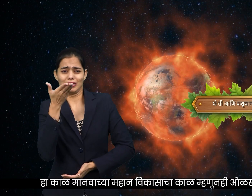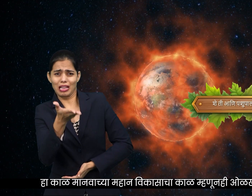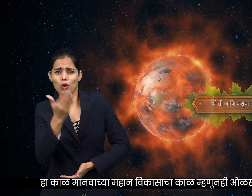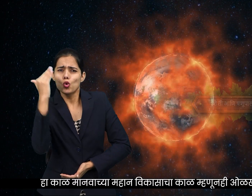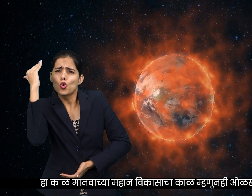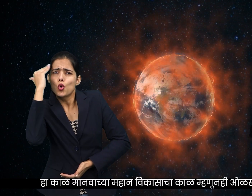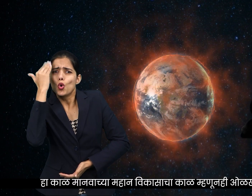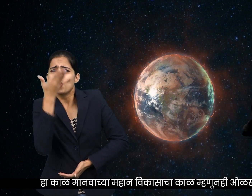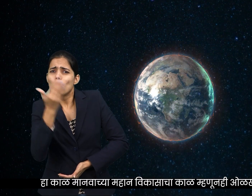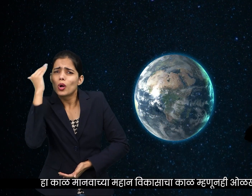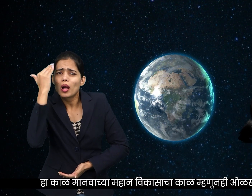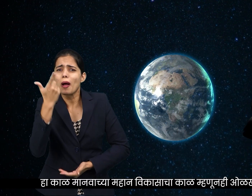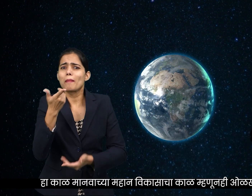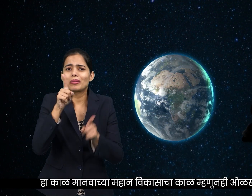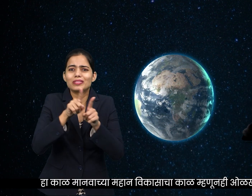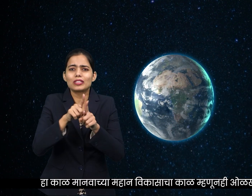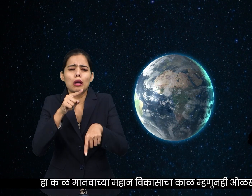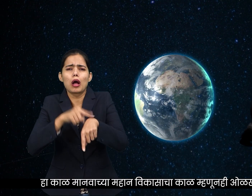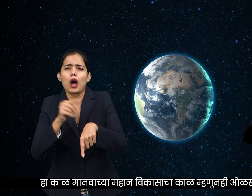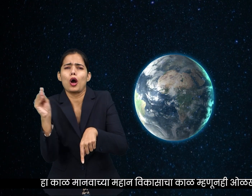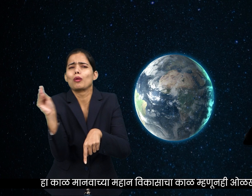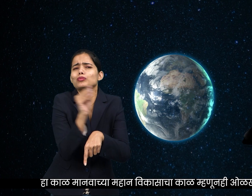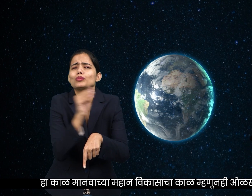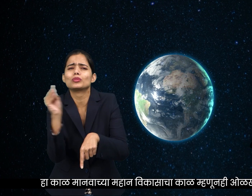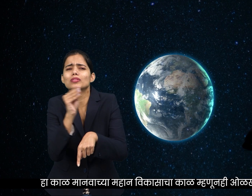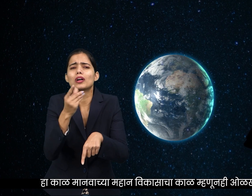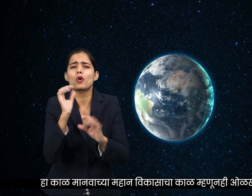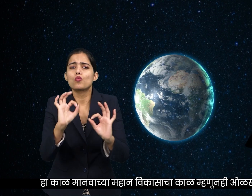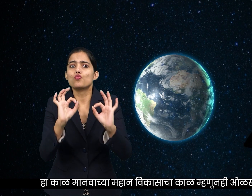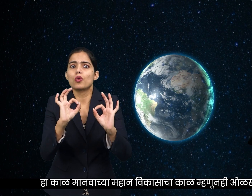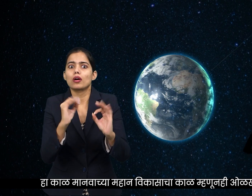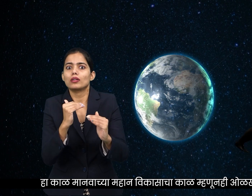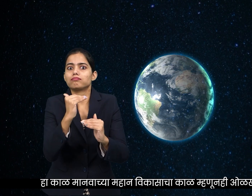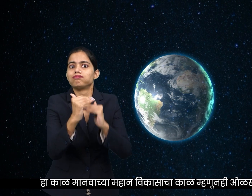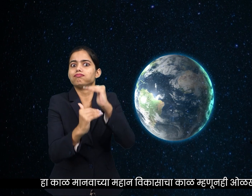हा काळ मानवाच्या महान विकासाचा काळ म्हणूनही ओळखला जात होता.